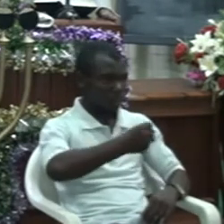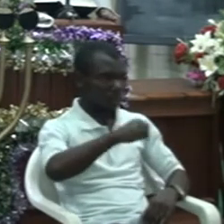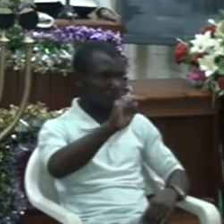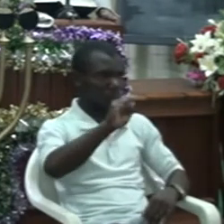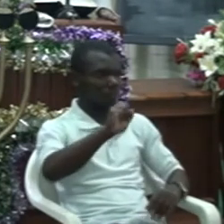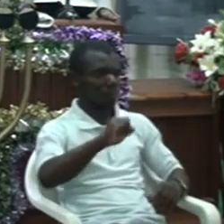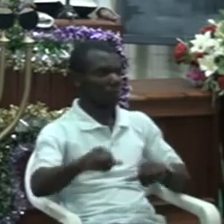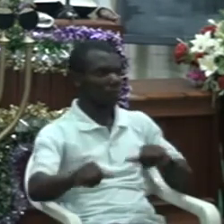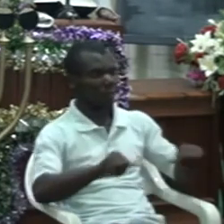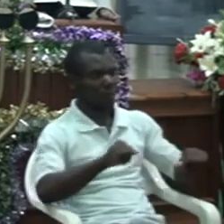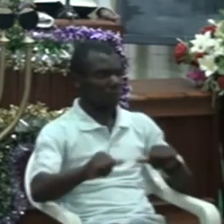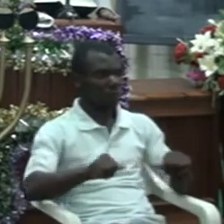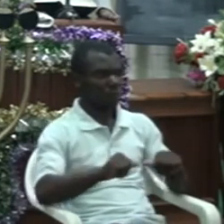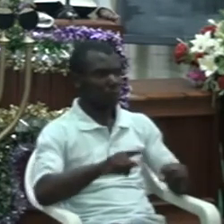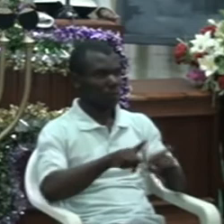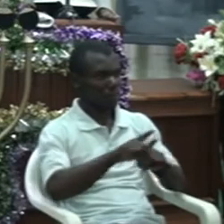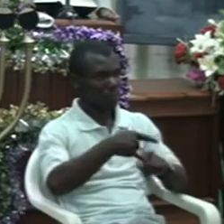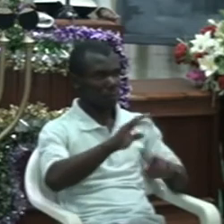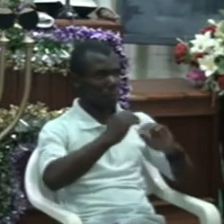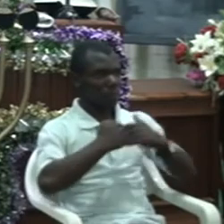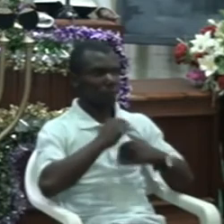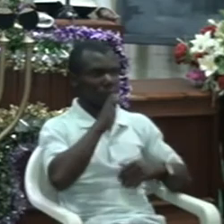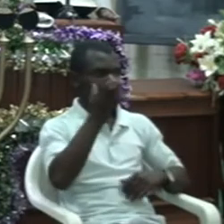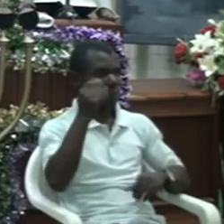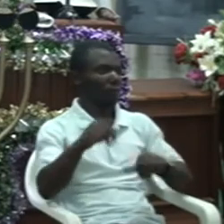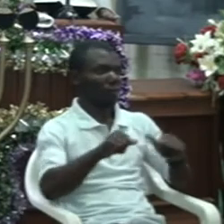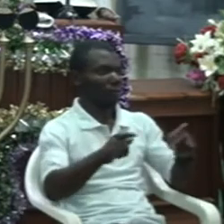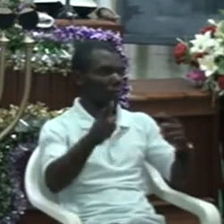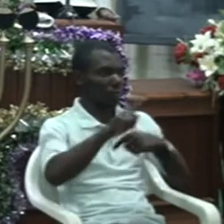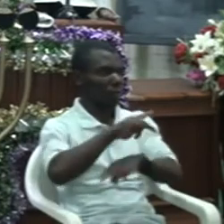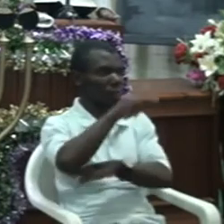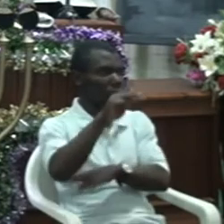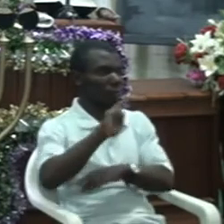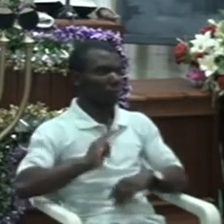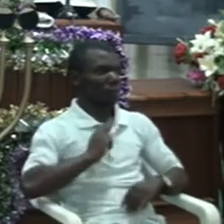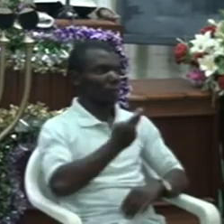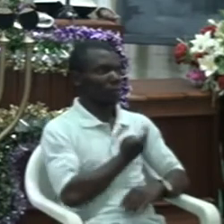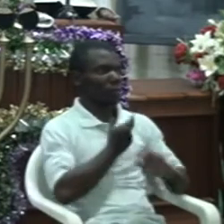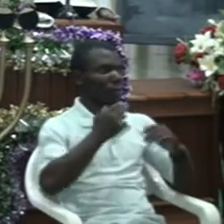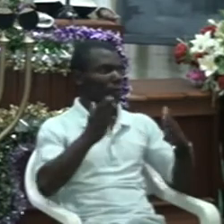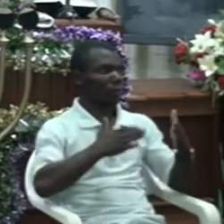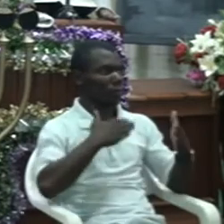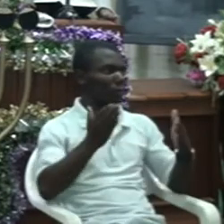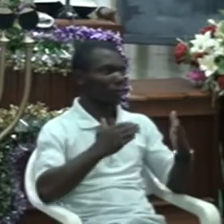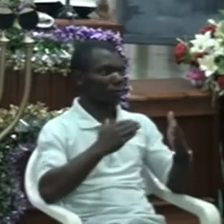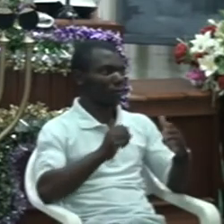Ça doit s'accomplir. La même manière que ça s'est accompli les jours de la Pentecôte, nous chantons.